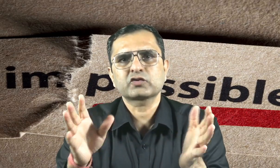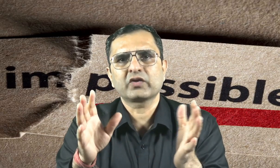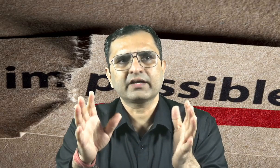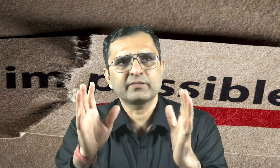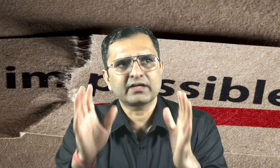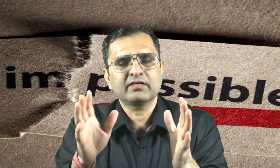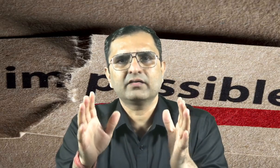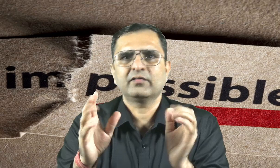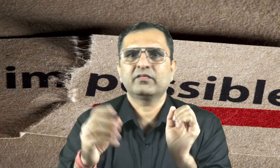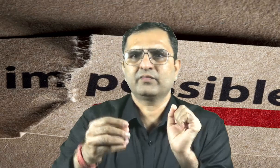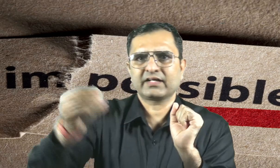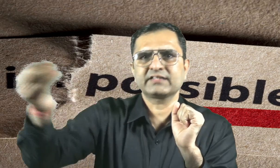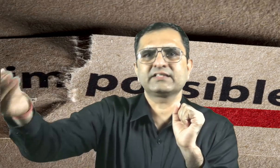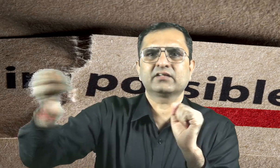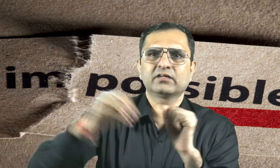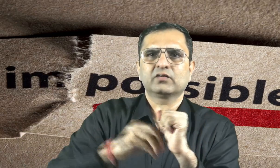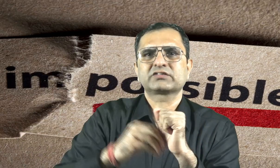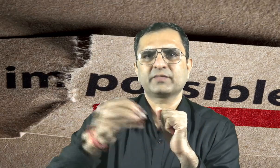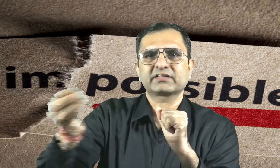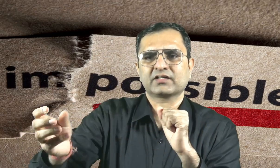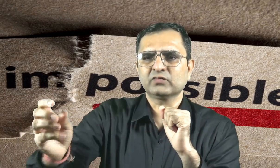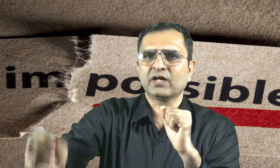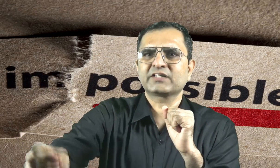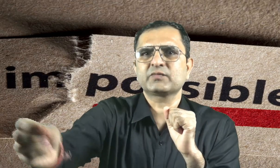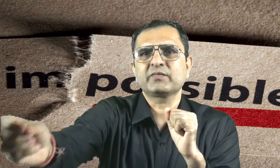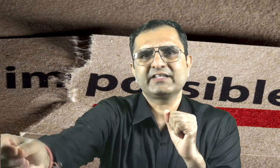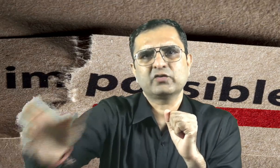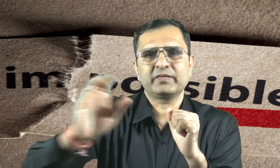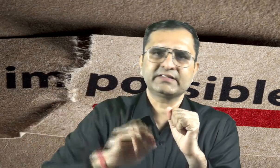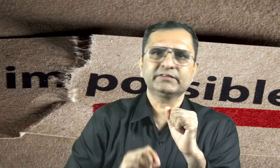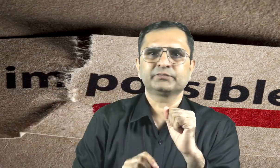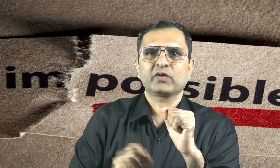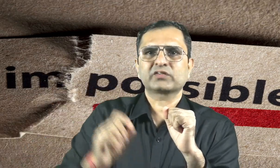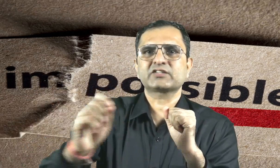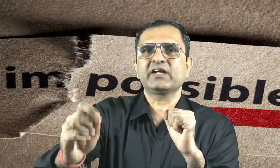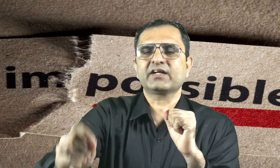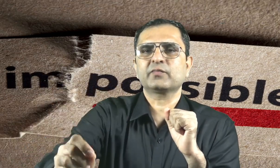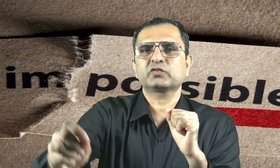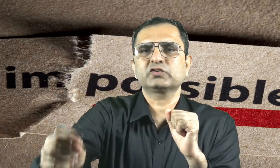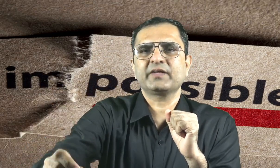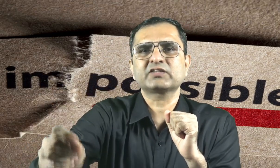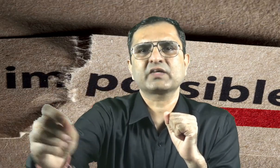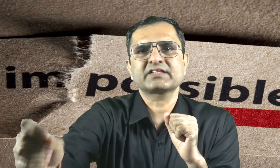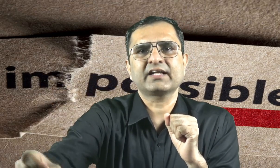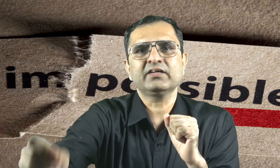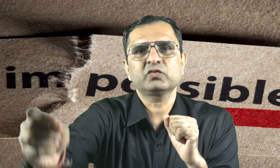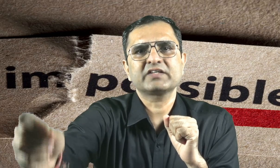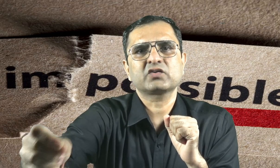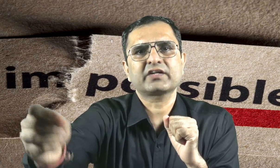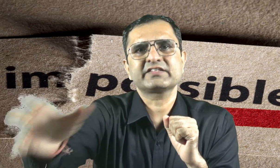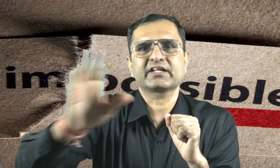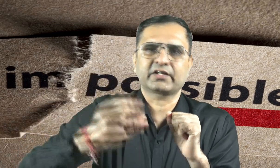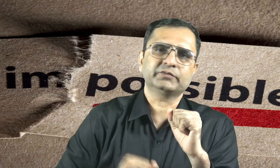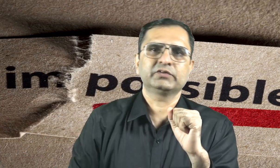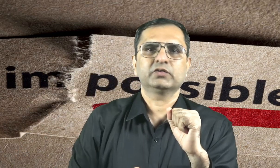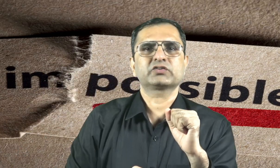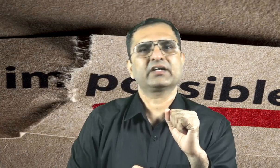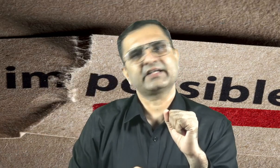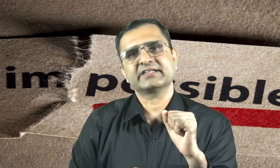बोला कि बेटा मैं किसी और से बात कर रहा हूं आप 10 मिनट बैठ जाओ प्लीज ना और 10 मिनट आपको जो मैंने आज क्वेश्चन कराए ना उन क्वेश्चन का रिवीजन कर लो उसने कहा ठीक है